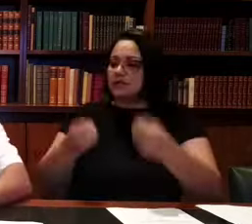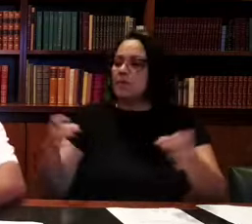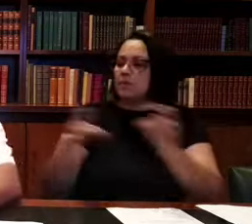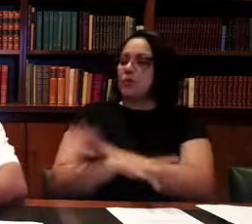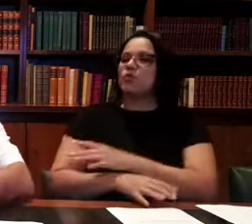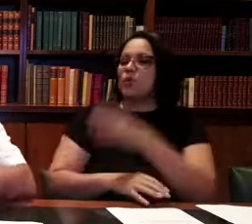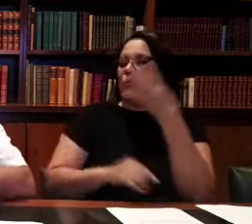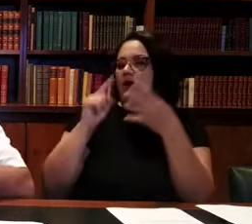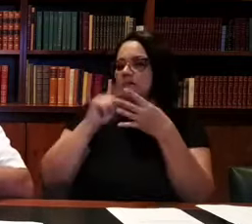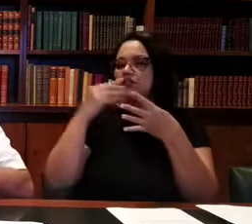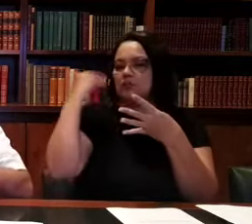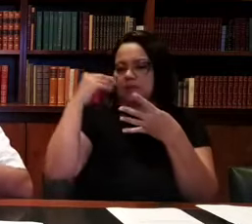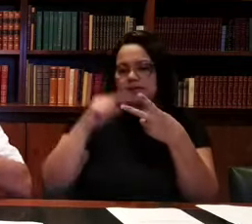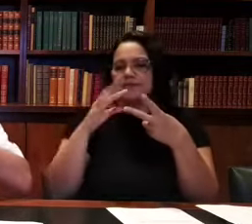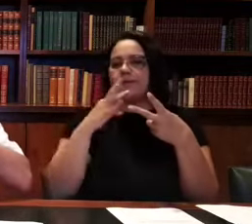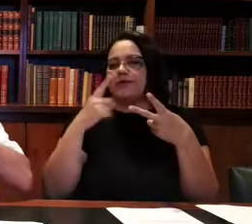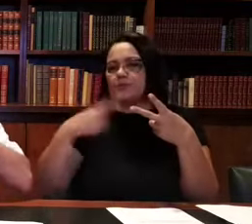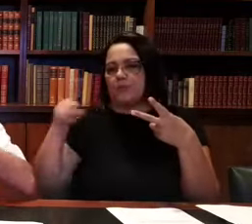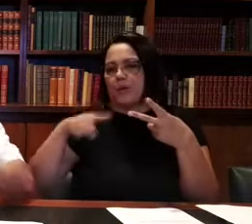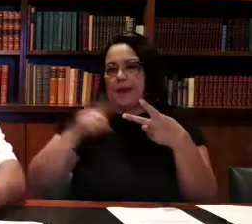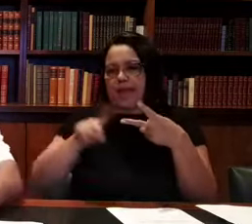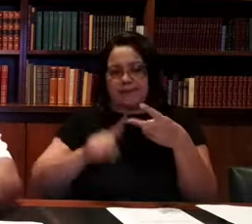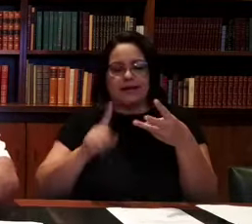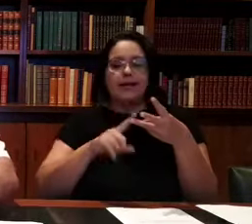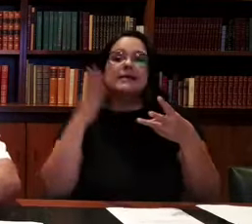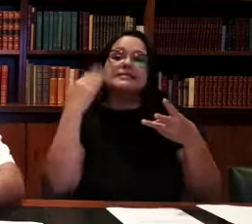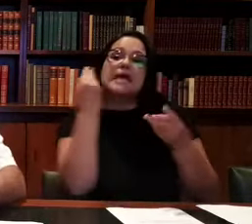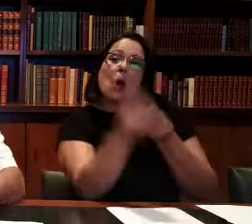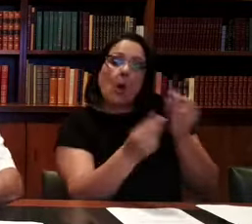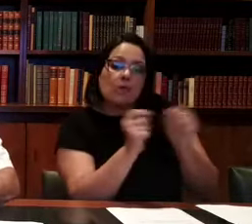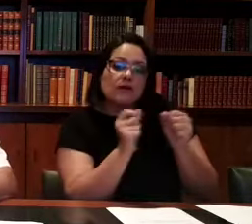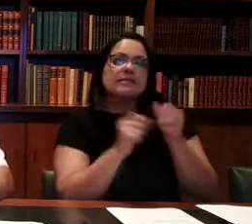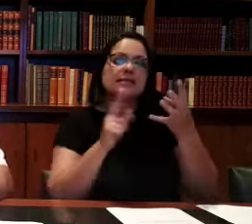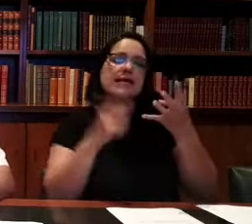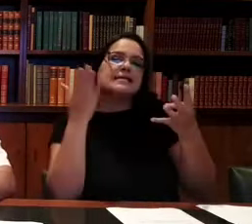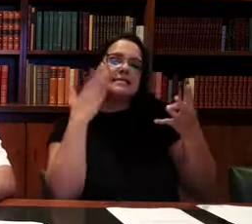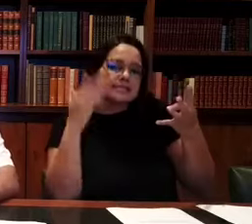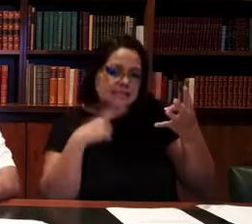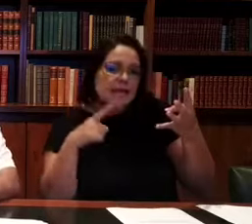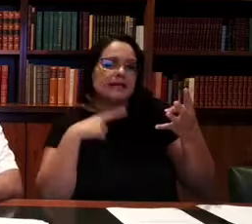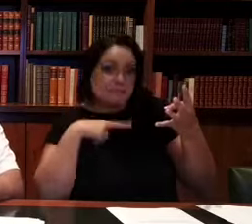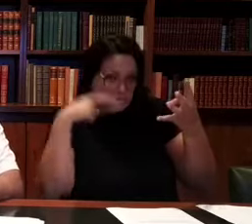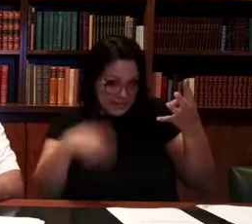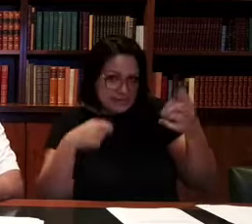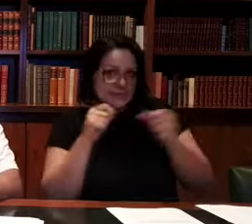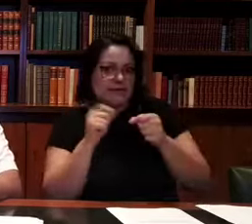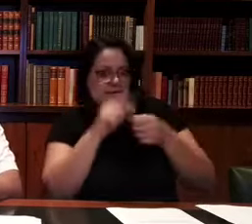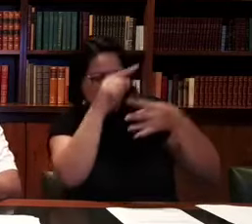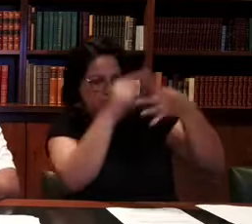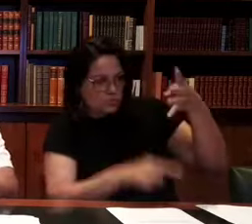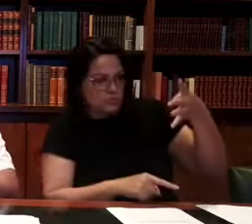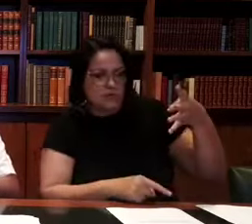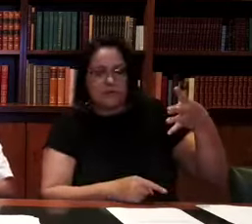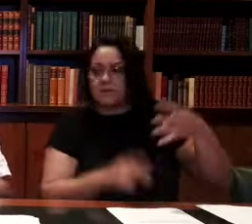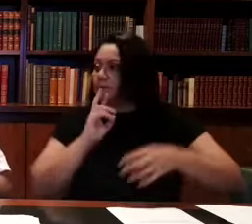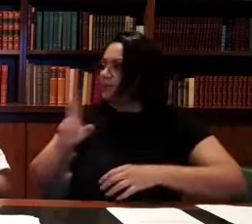tem experiência com esse problema sei o que que tem que ser feitos em como fazer. Então tá bom